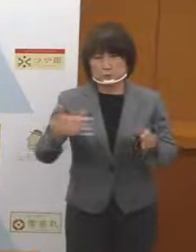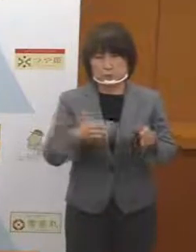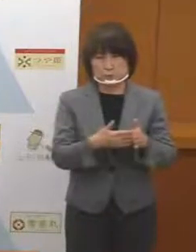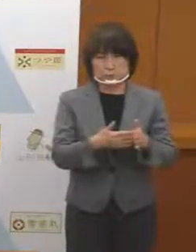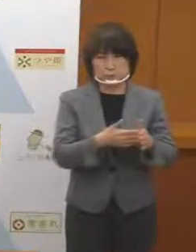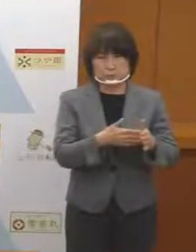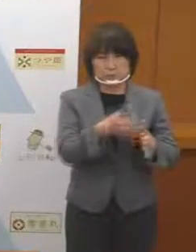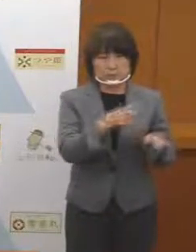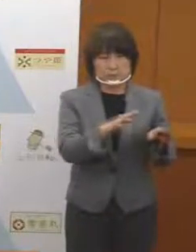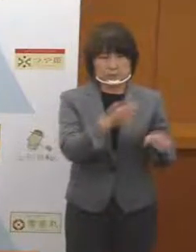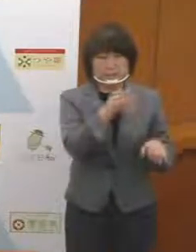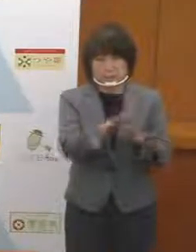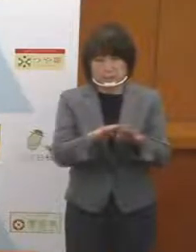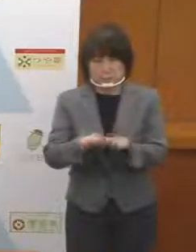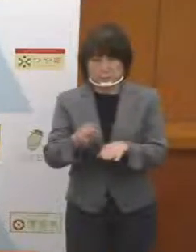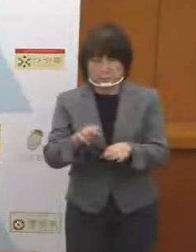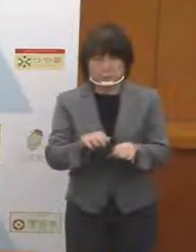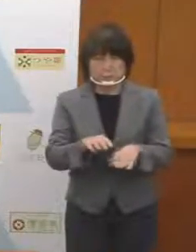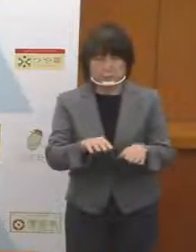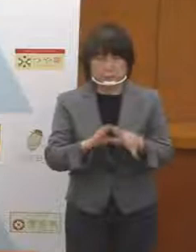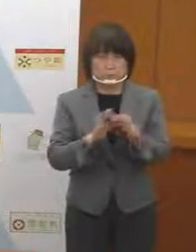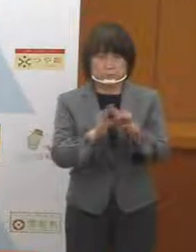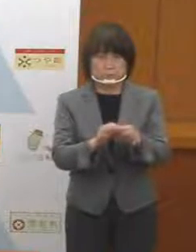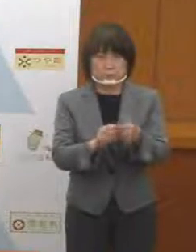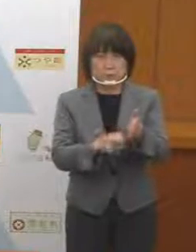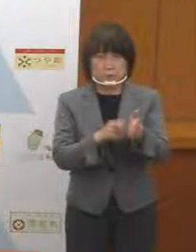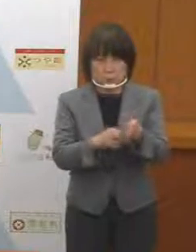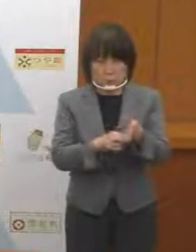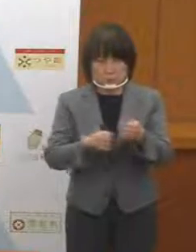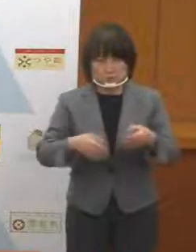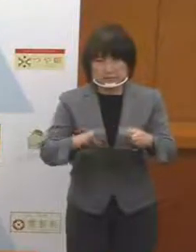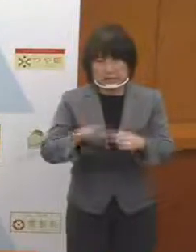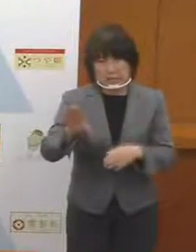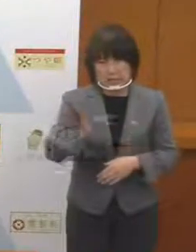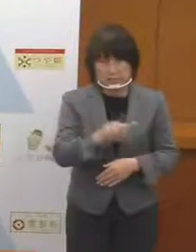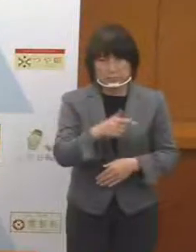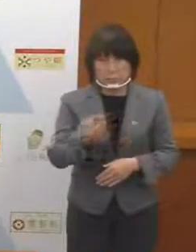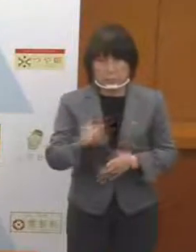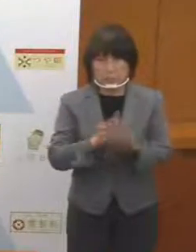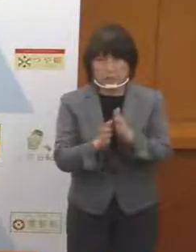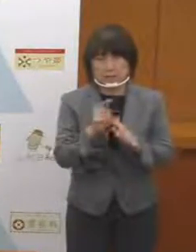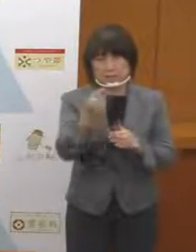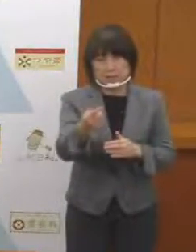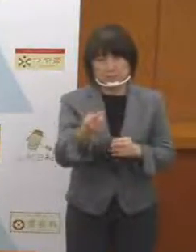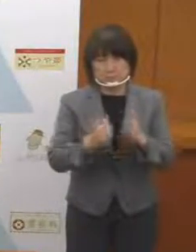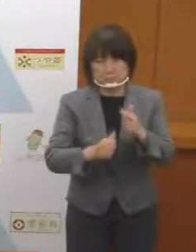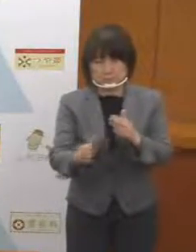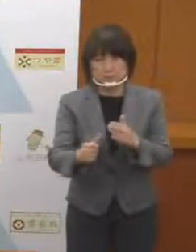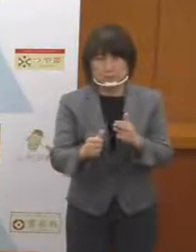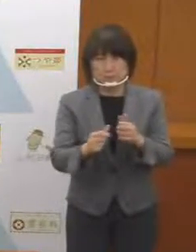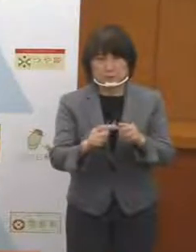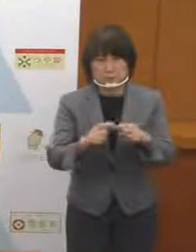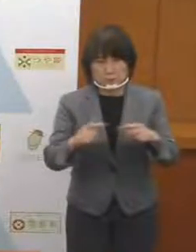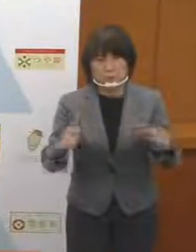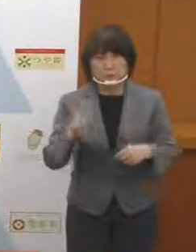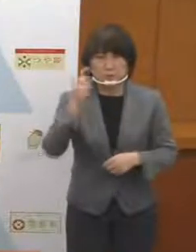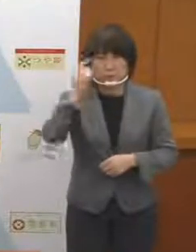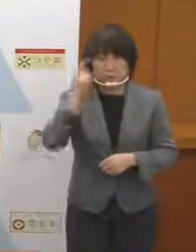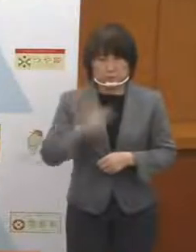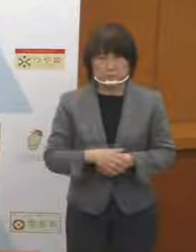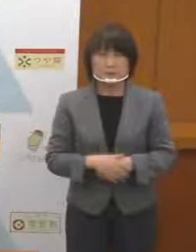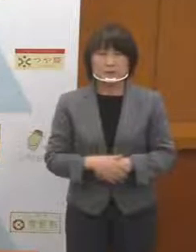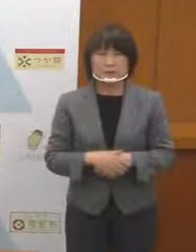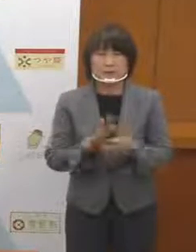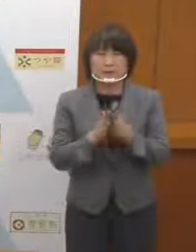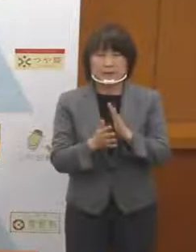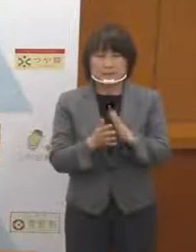からの3連休ですが旅行や帰省などで県外に出かける方も多いかと思われます